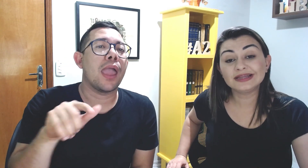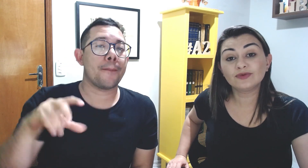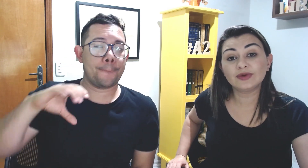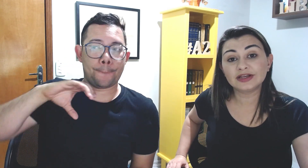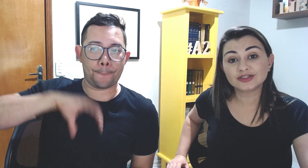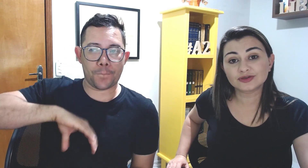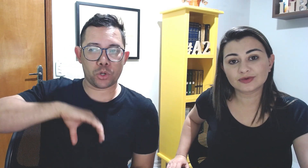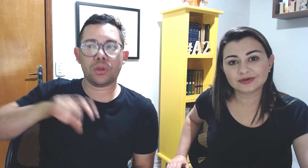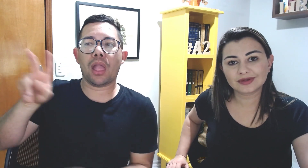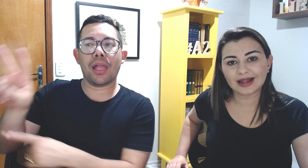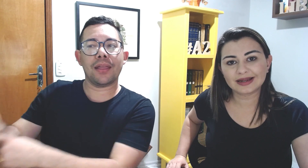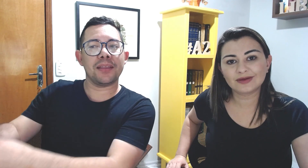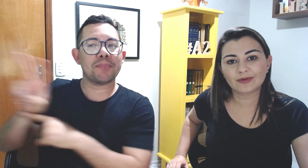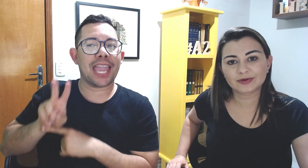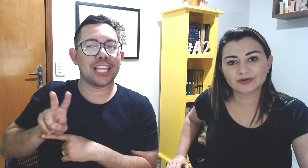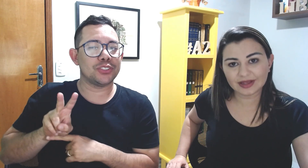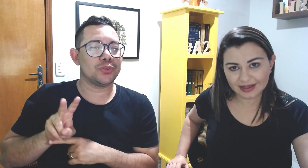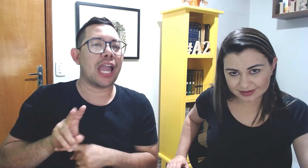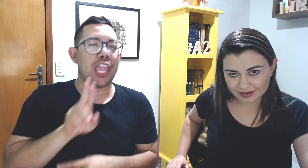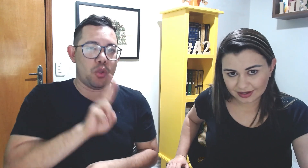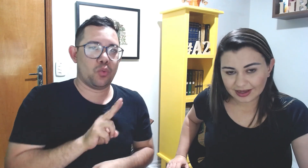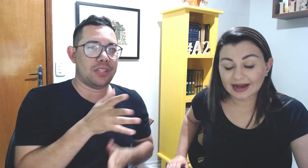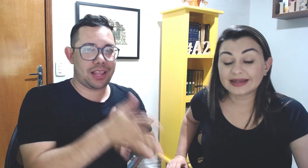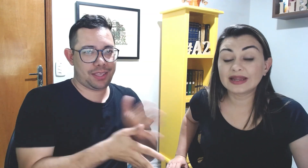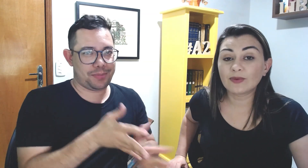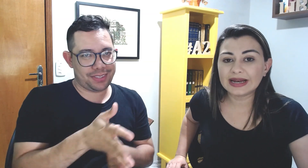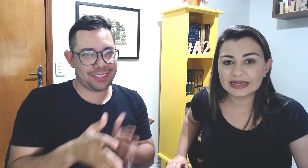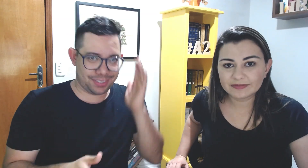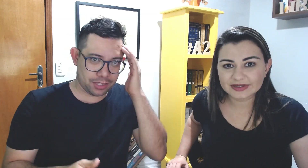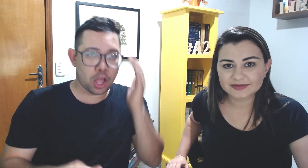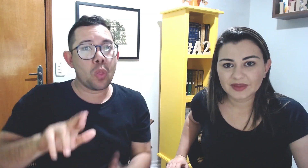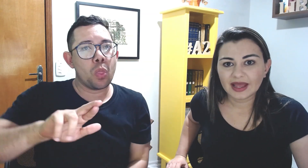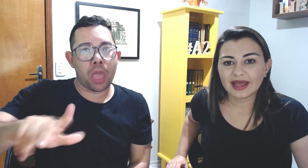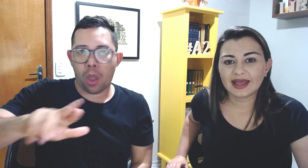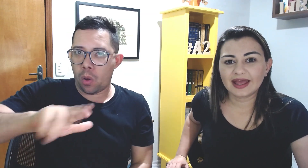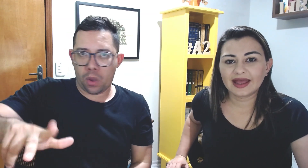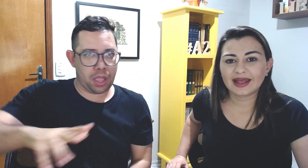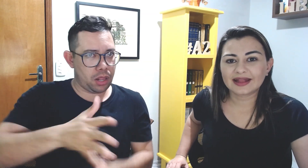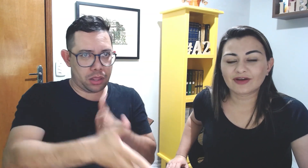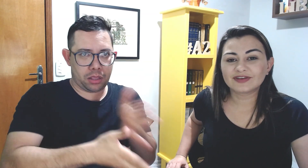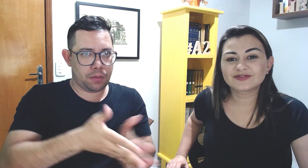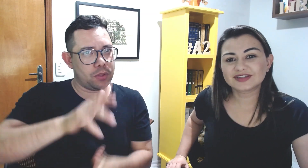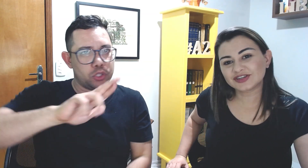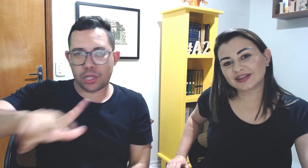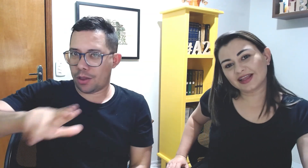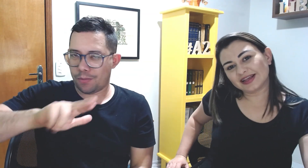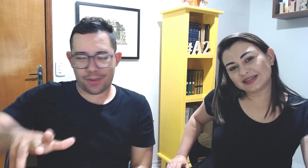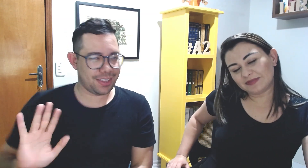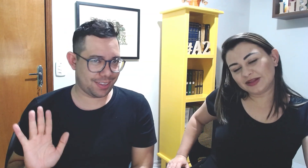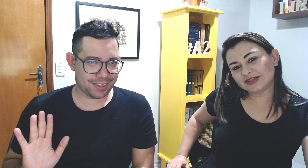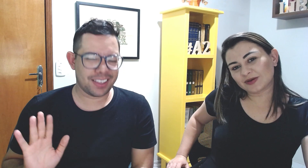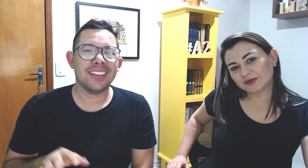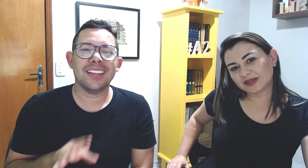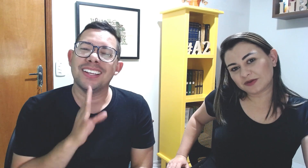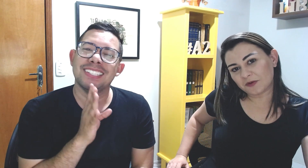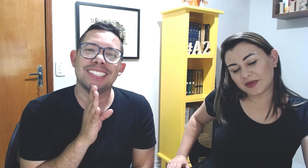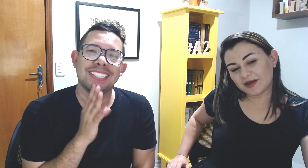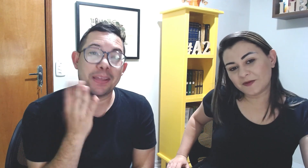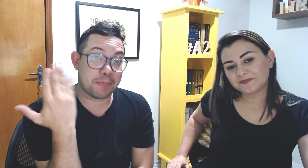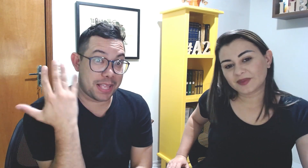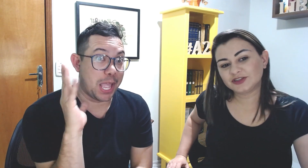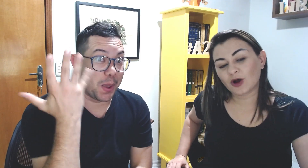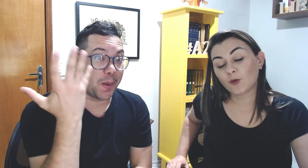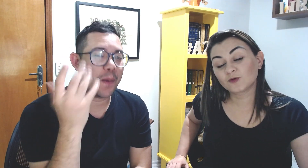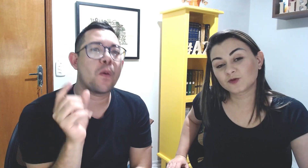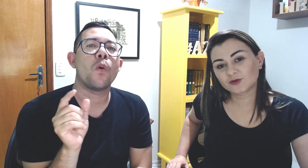empréstimo linguístico da língua portuguesa. Ela não é Libras. Talvez você já tenha recebido, isso aconteceu